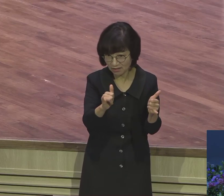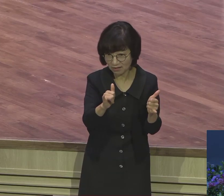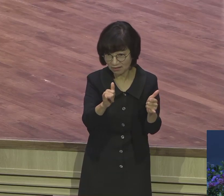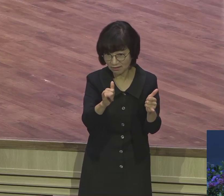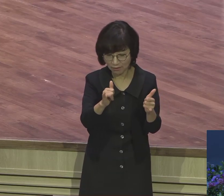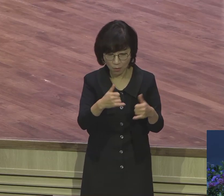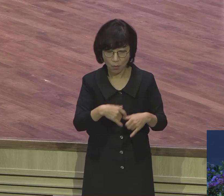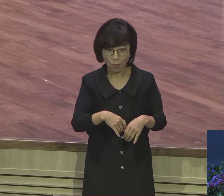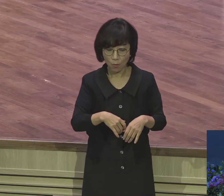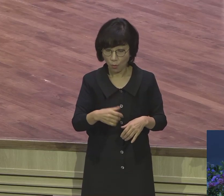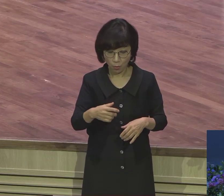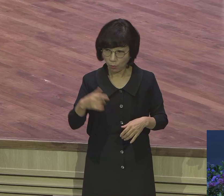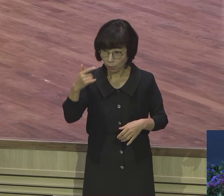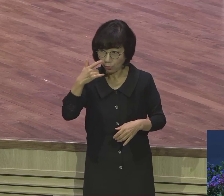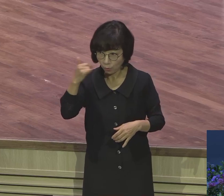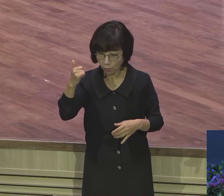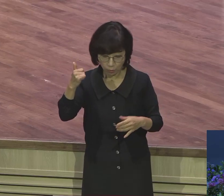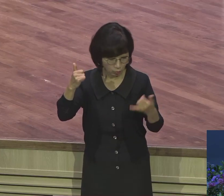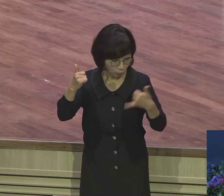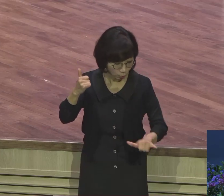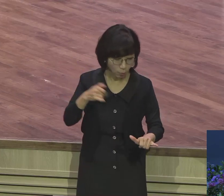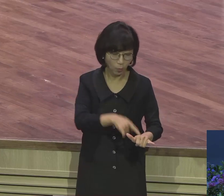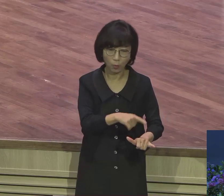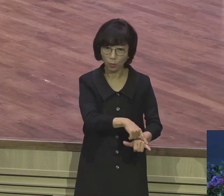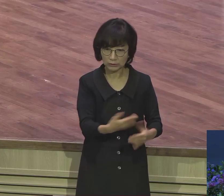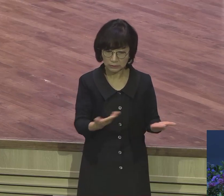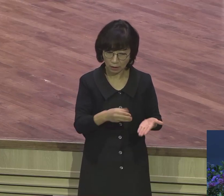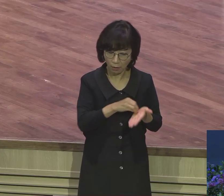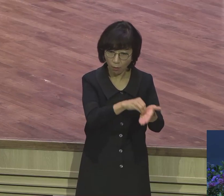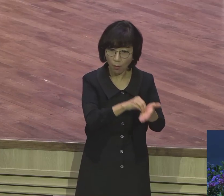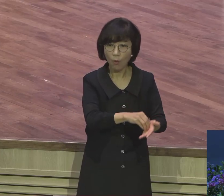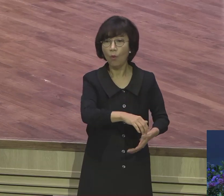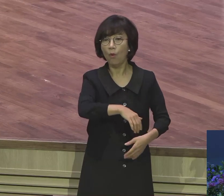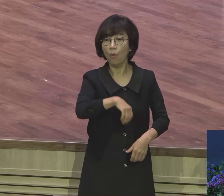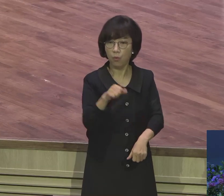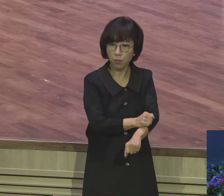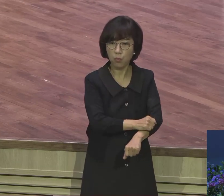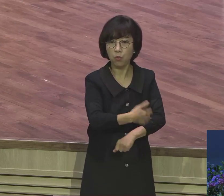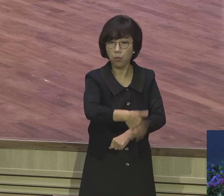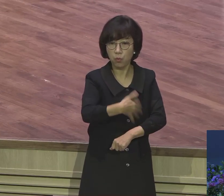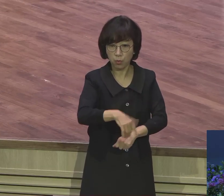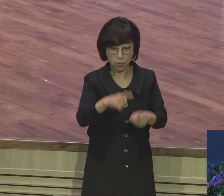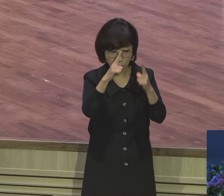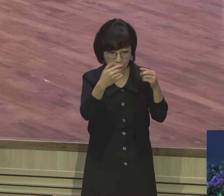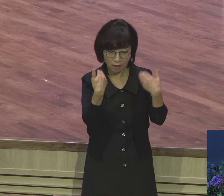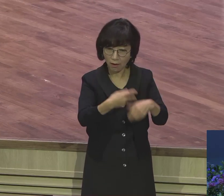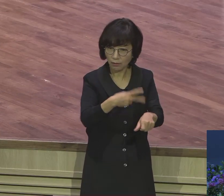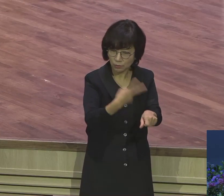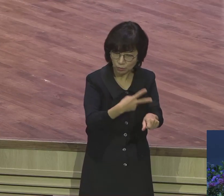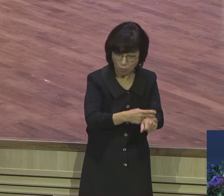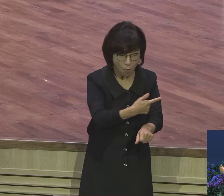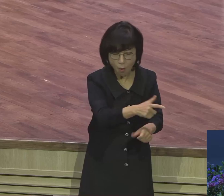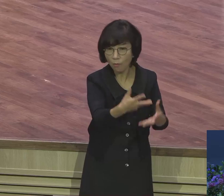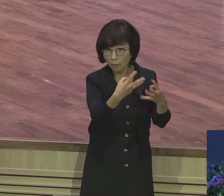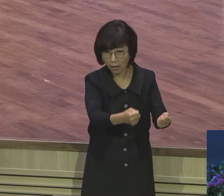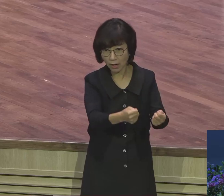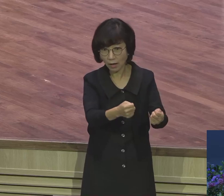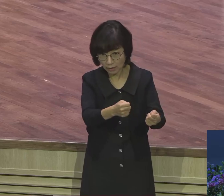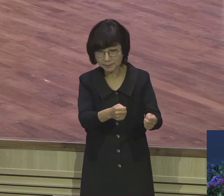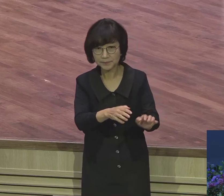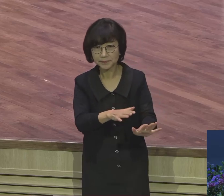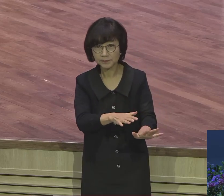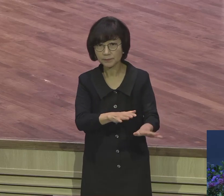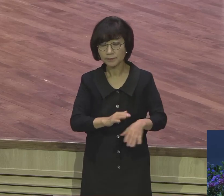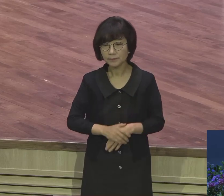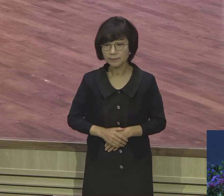전부 엘리트들이 그리고 그들이 목사한다는 게 아니에요. 교수들 많이 있잖아요. 교수들 그분들이